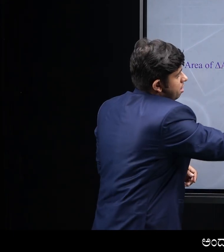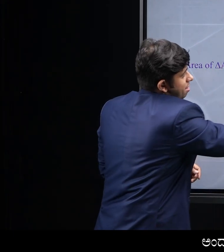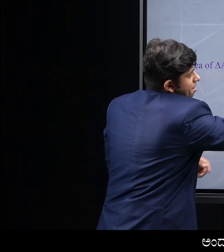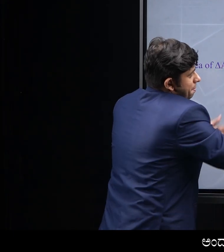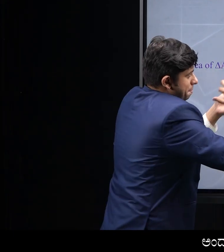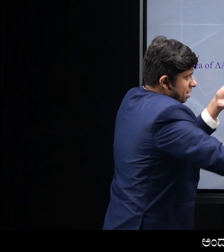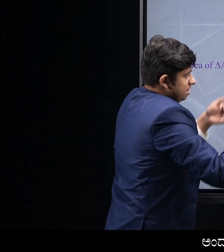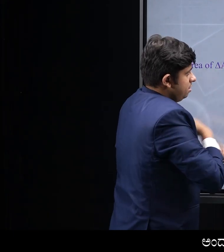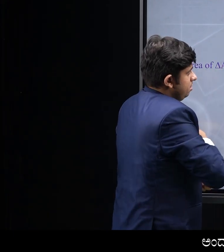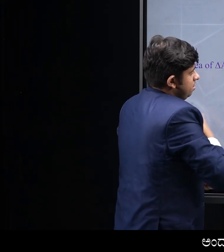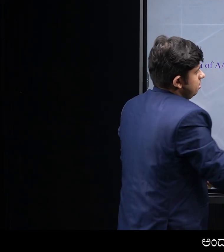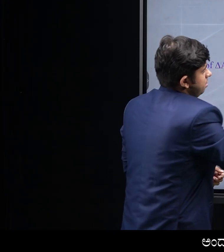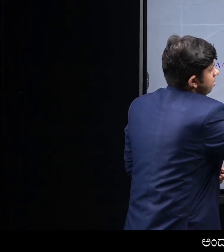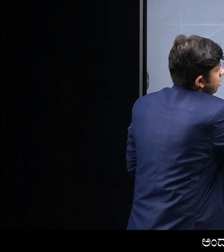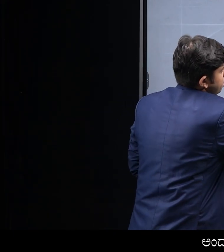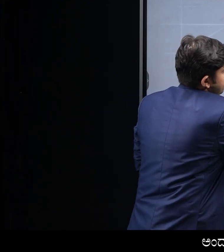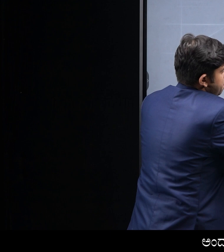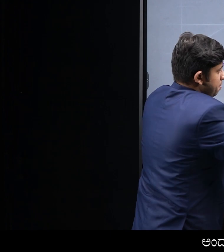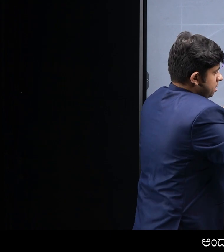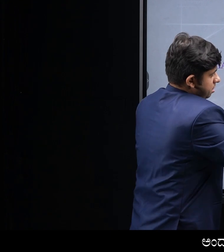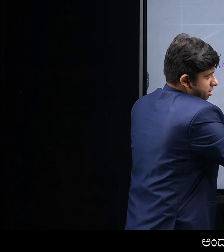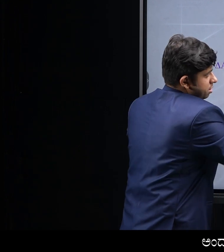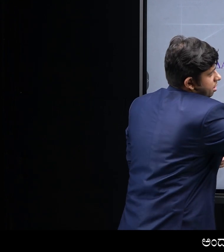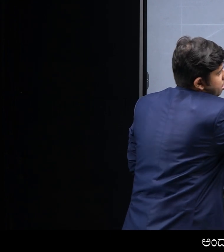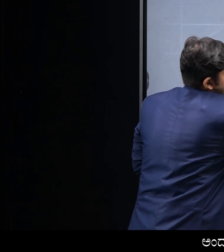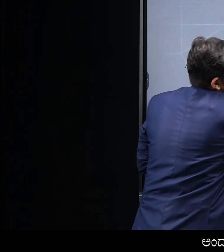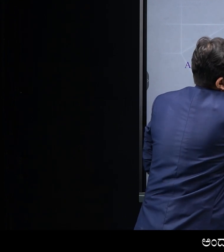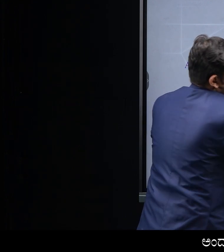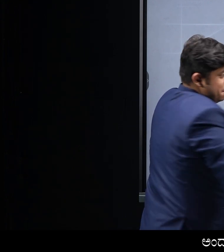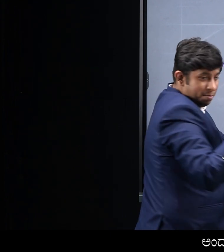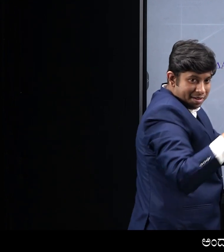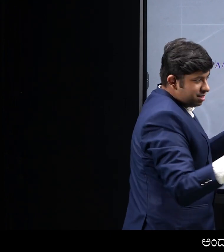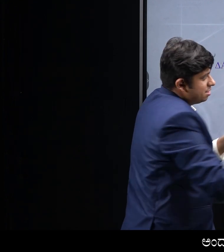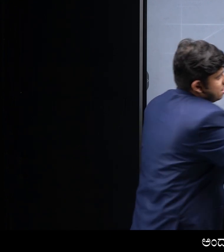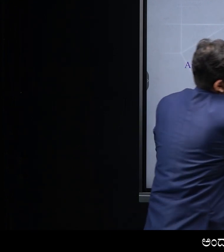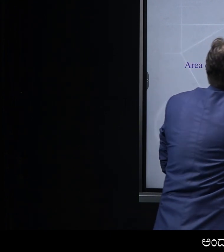ಅಂದರೆ ಸ್ಕ್ವೇರ್ ರೂಟ್ ಆಫ್ 42 ಇಂಟು 27 ಇಂಟು 14 ಇಂಟು 1.